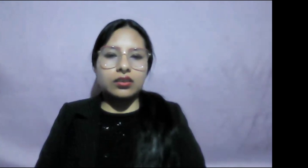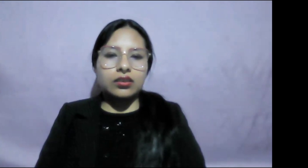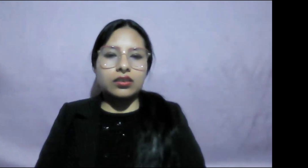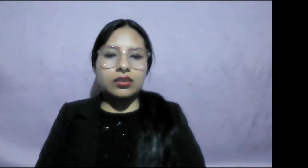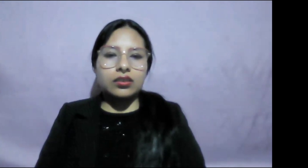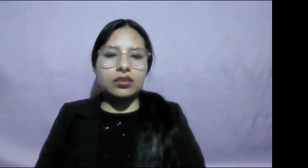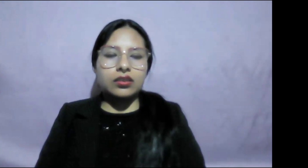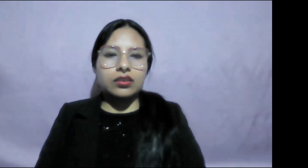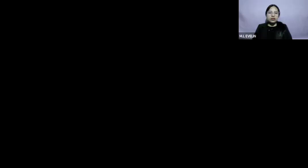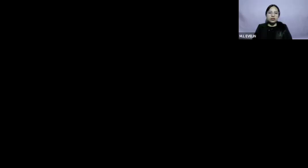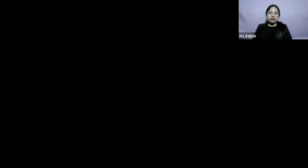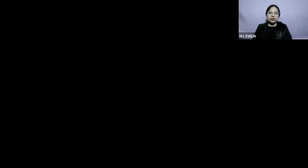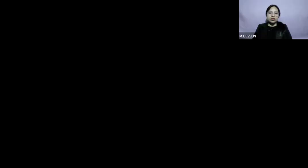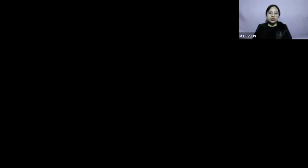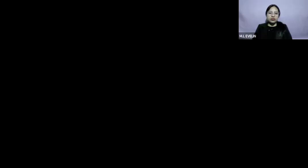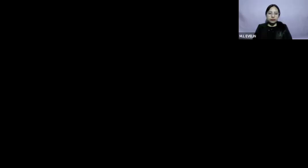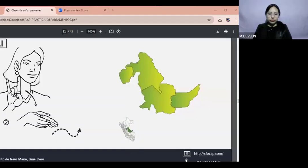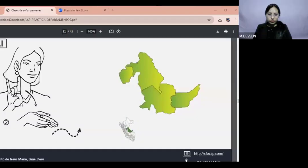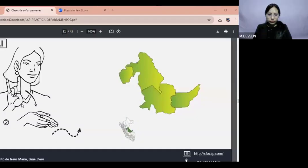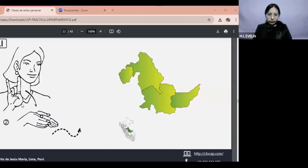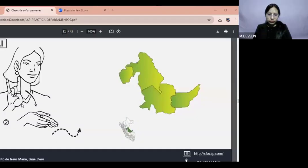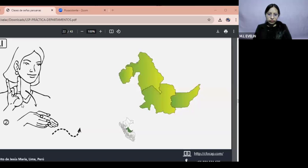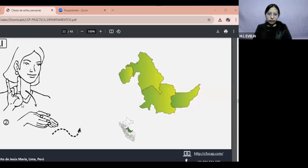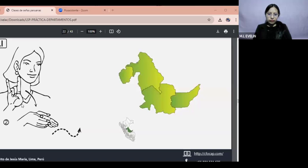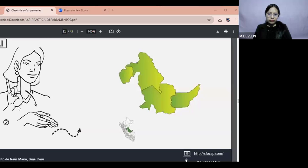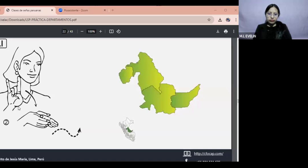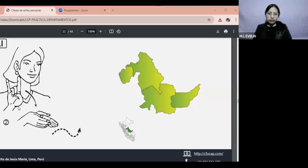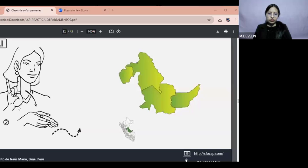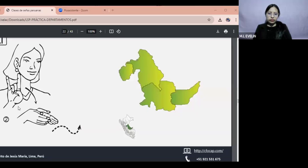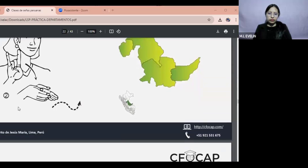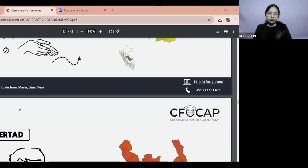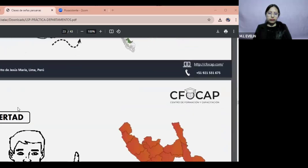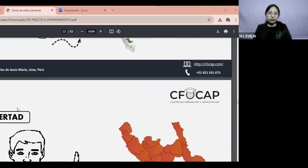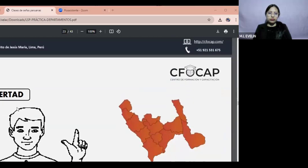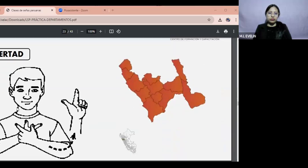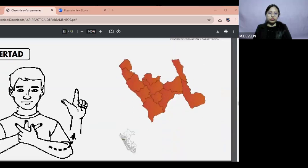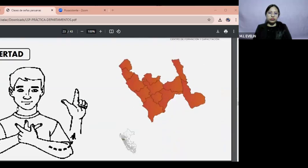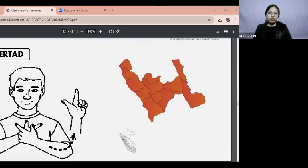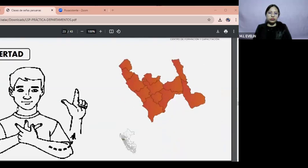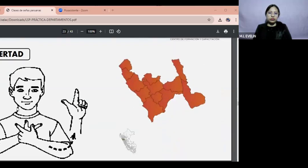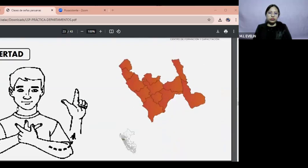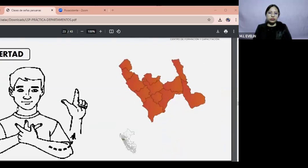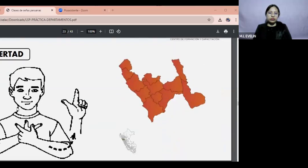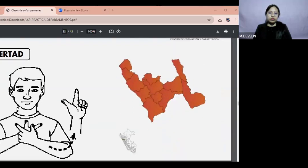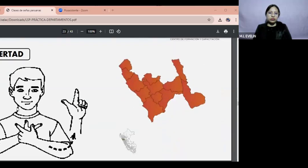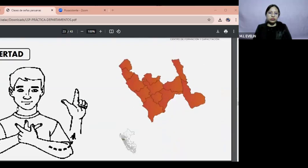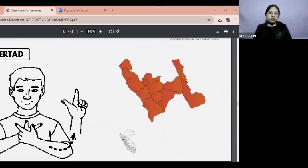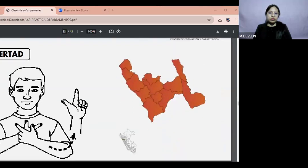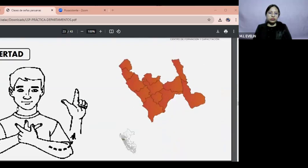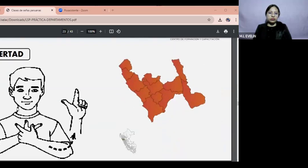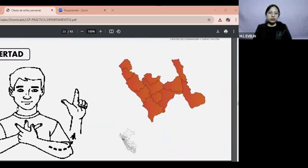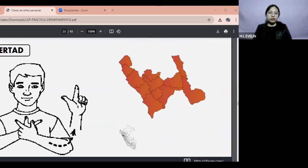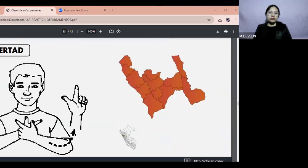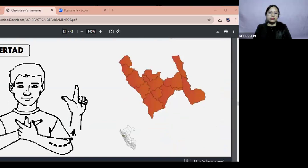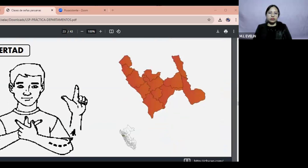muy bien continuamos ya saben las dos acepciones de ucal